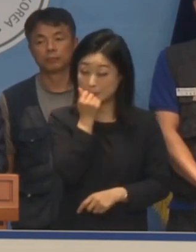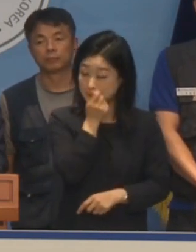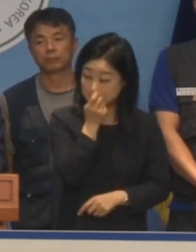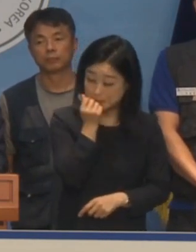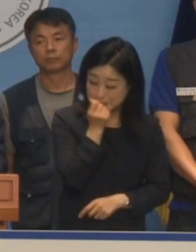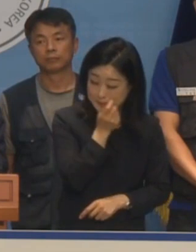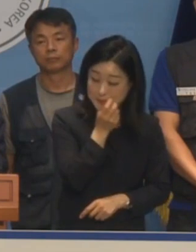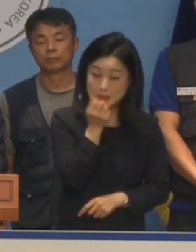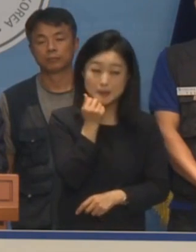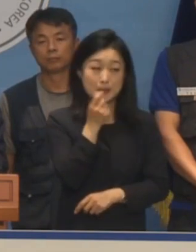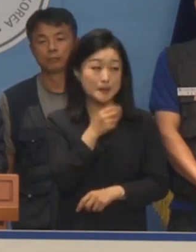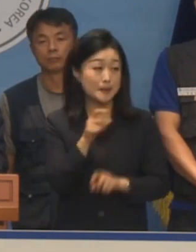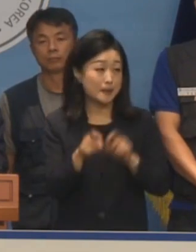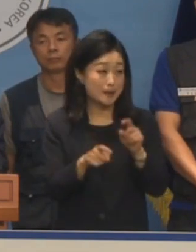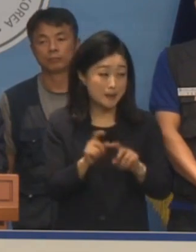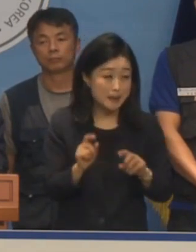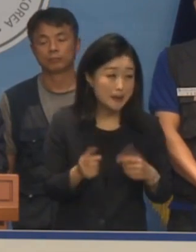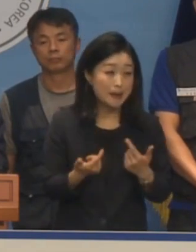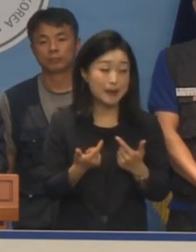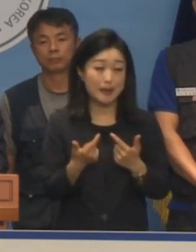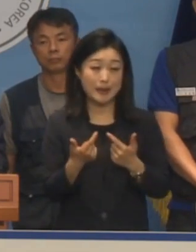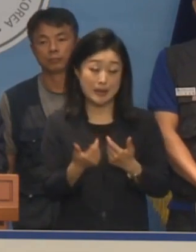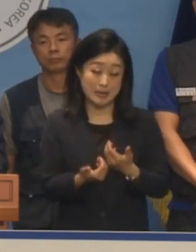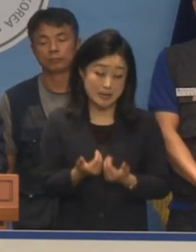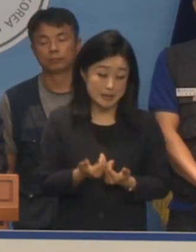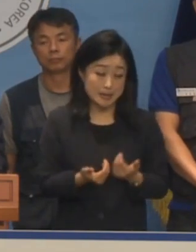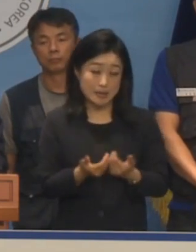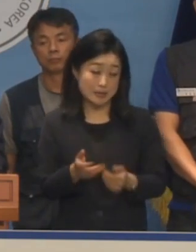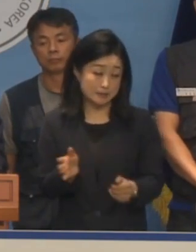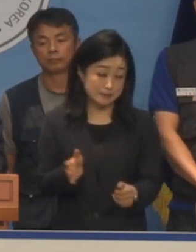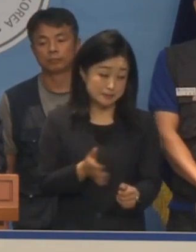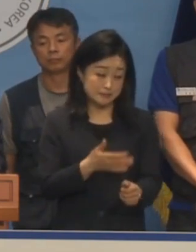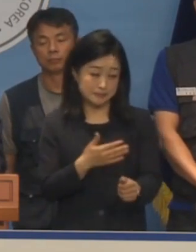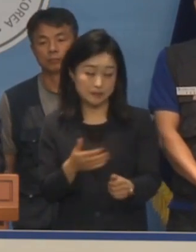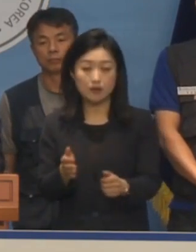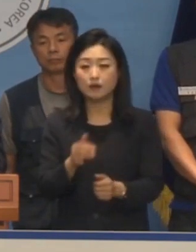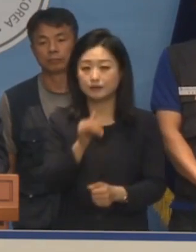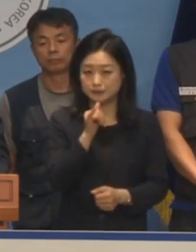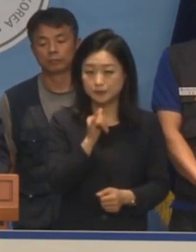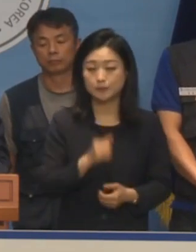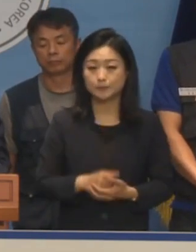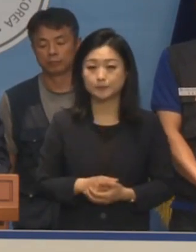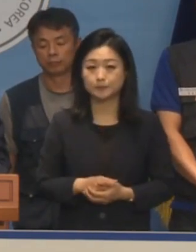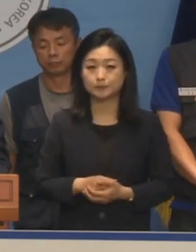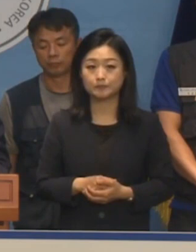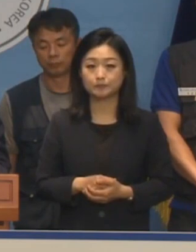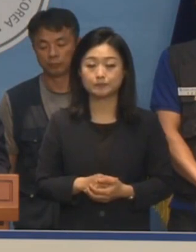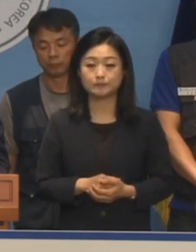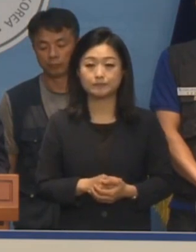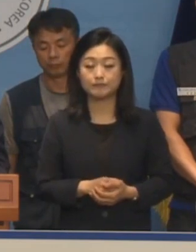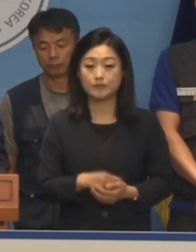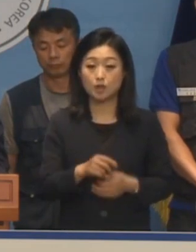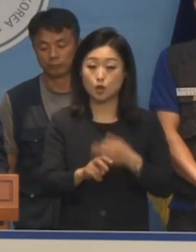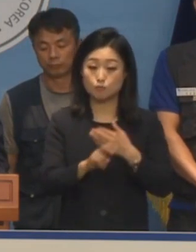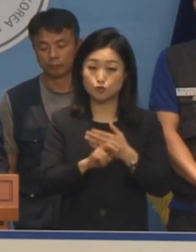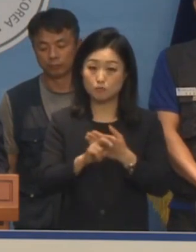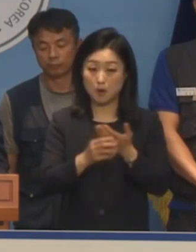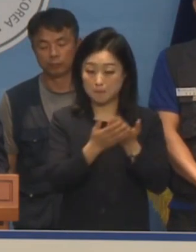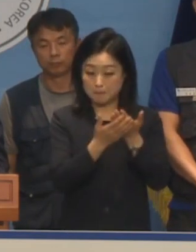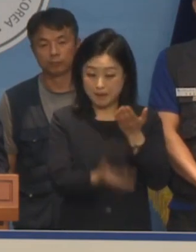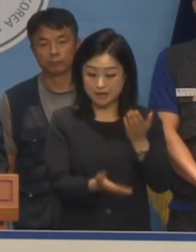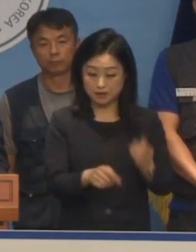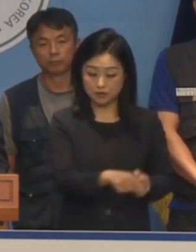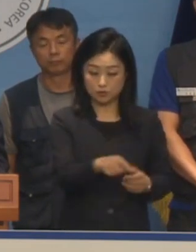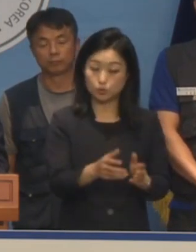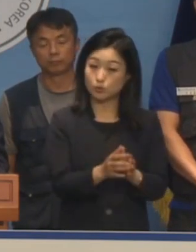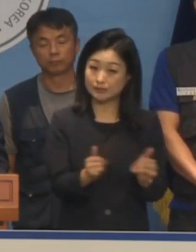이행을 거부하고 현장을 갈등으로 몰아가고 있습니다 우선 현대제철은 불법 파견을 받은 공정에 하청